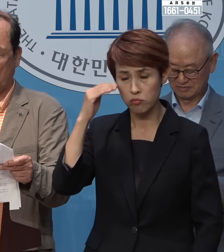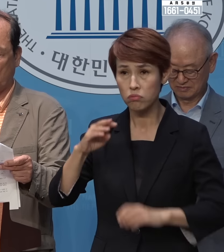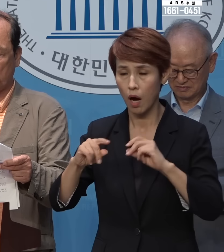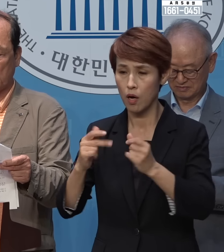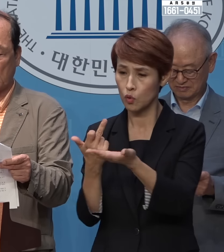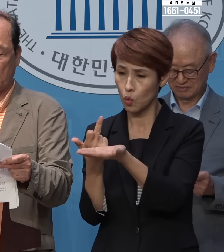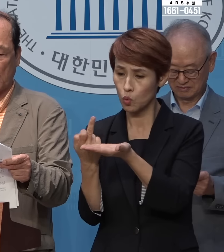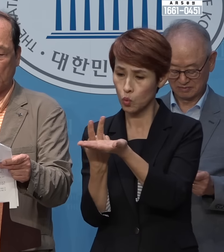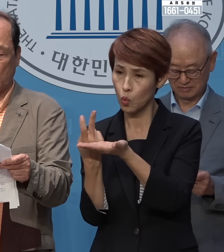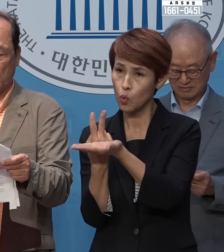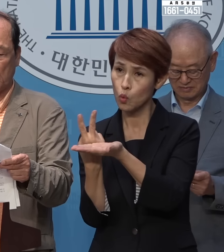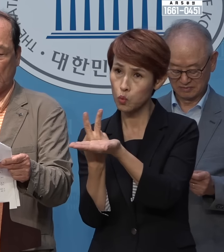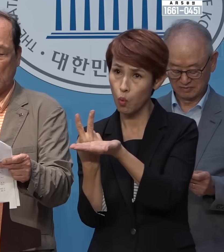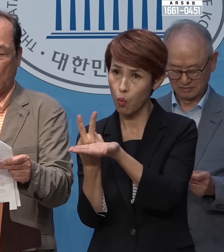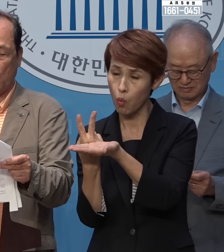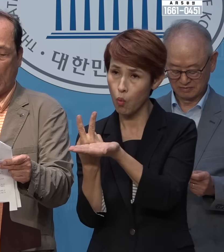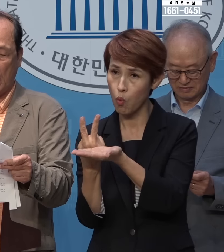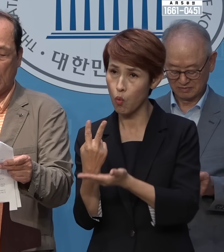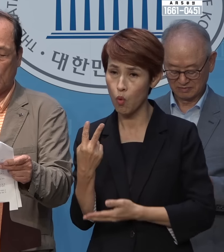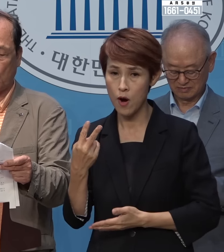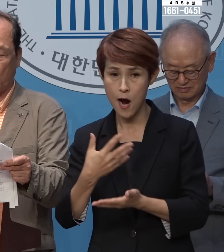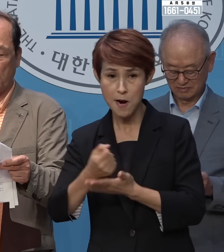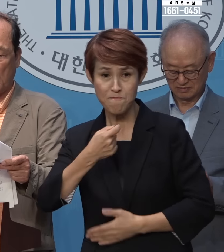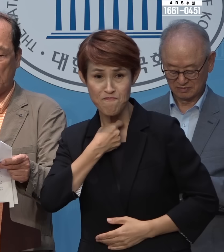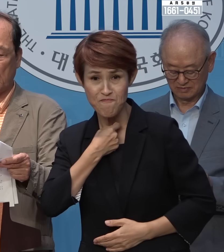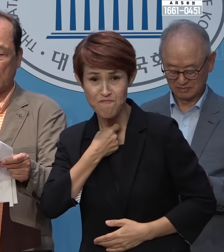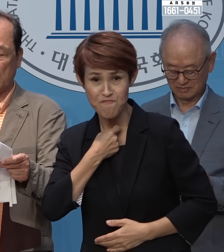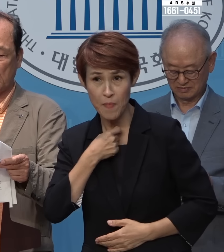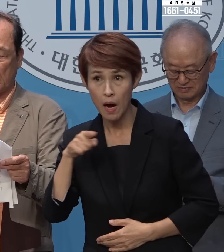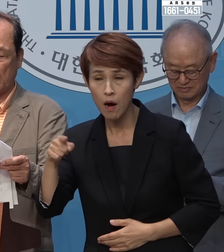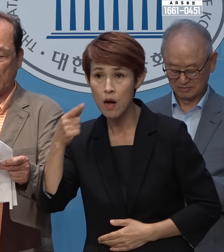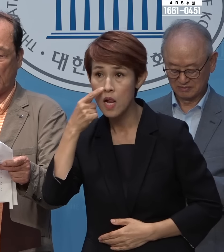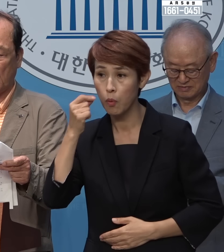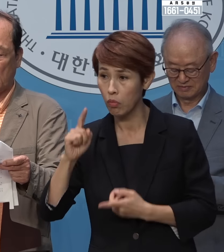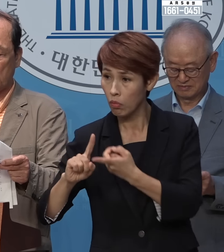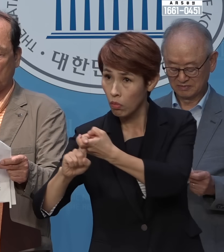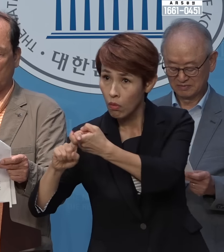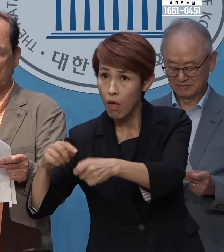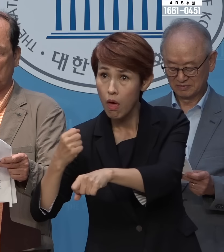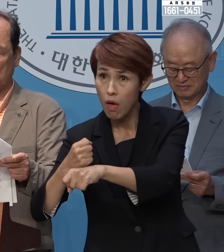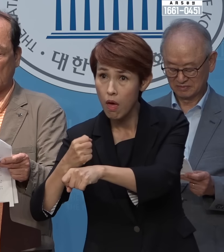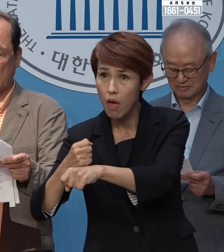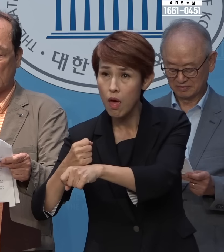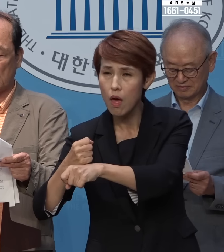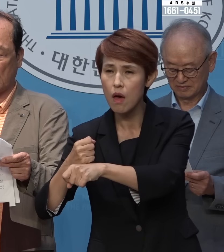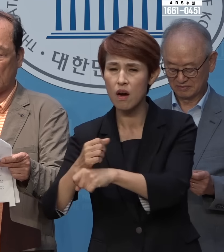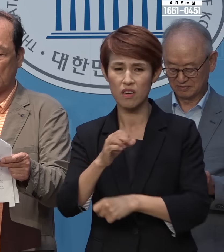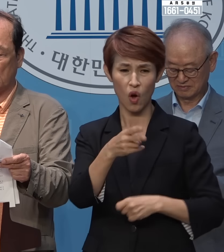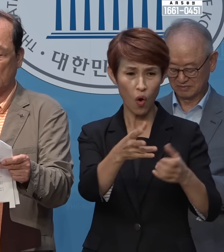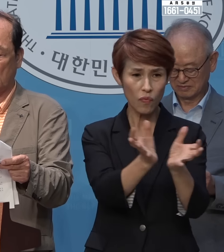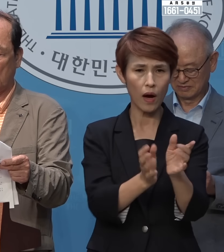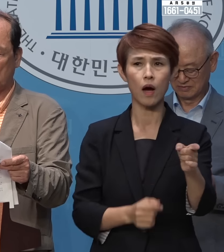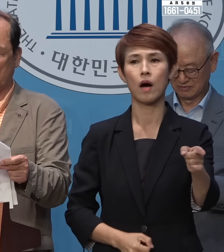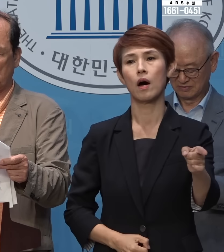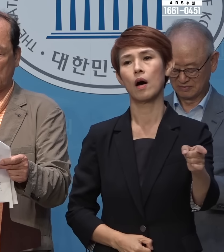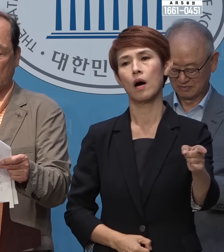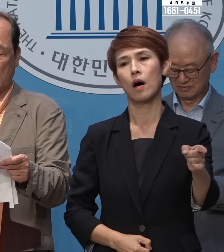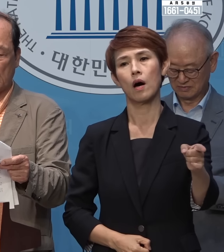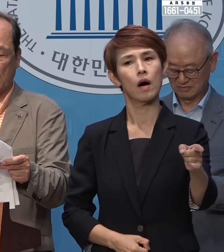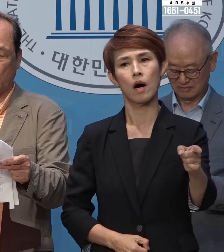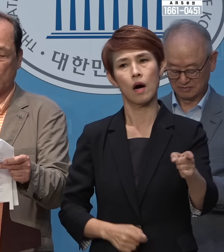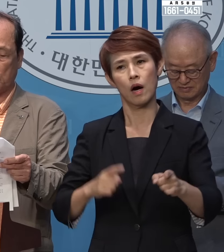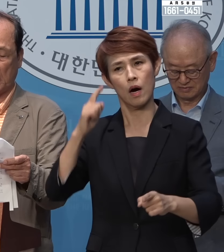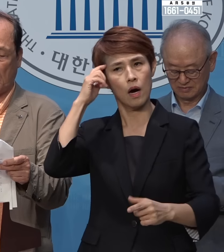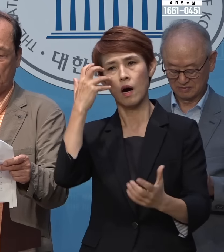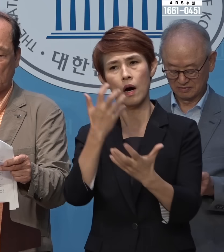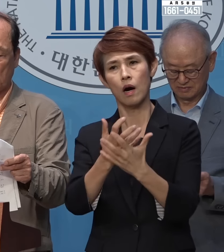독도를 호시탐탐 노리는 일본과 동맹을 맺으려는 자들이 집권 여당이라는 사실은 우리를